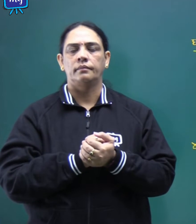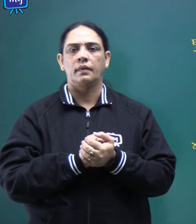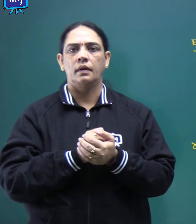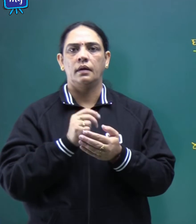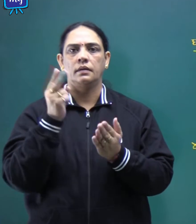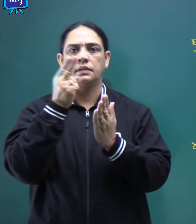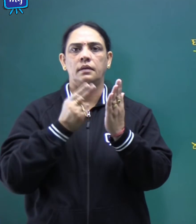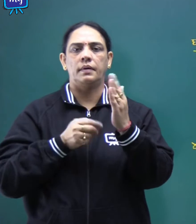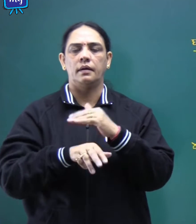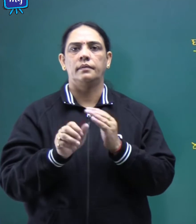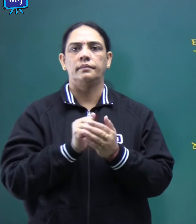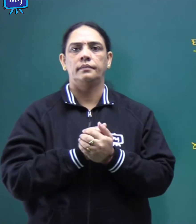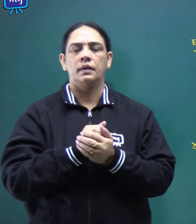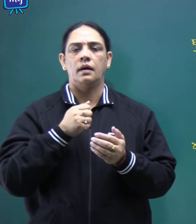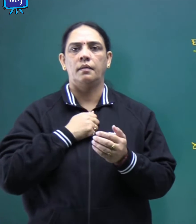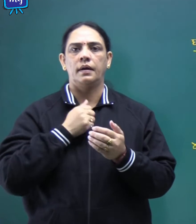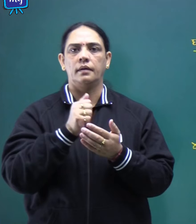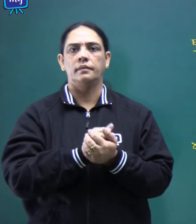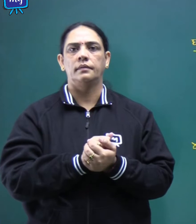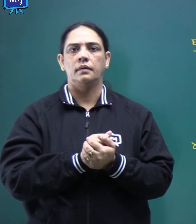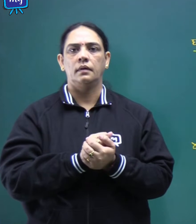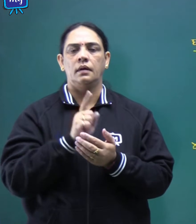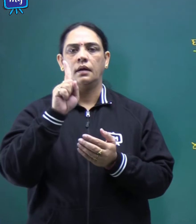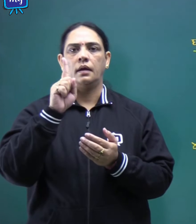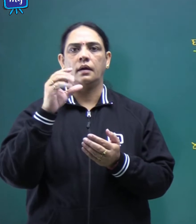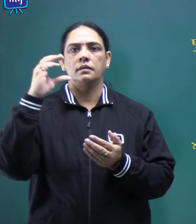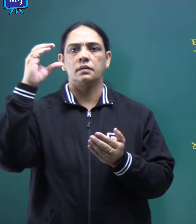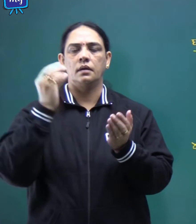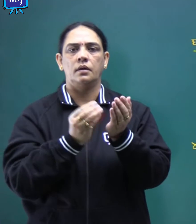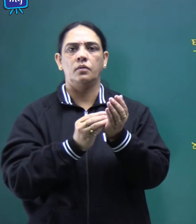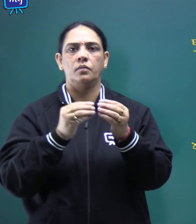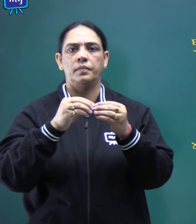चित्र में हमें एक घन